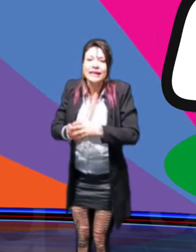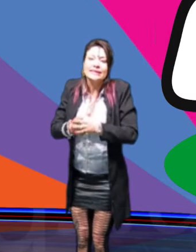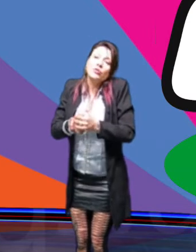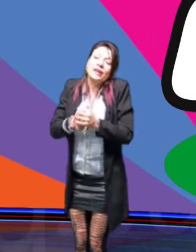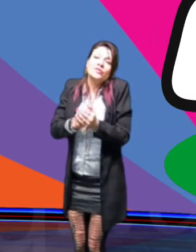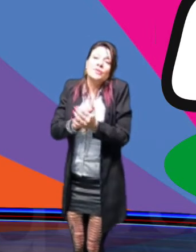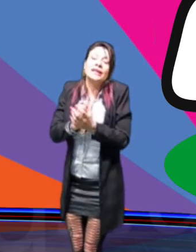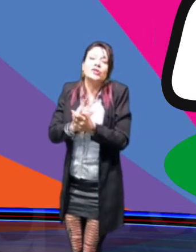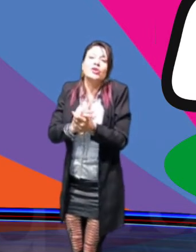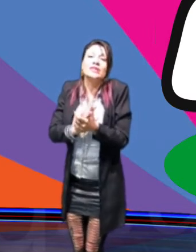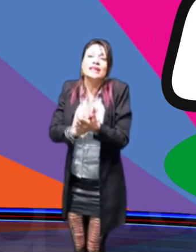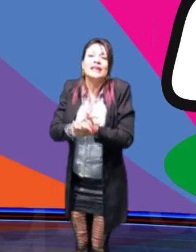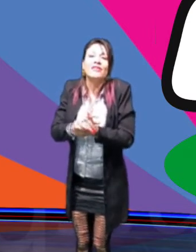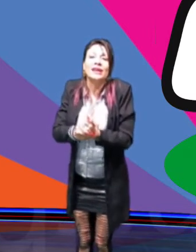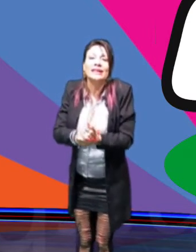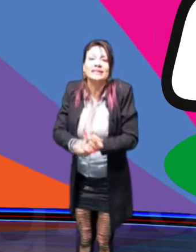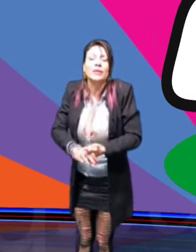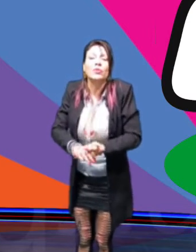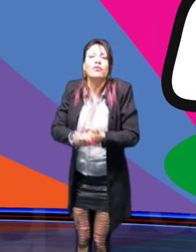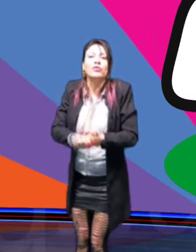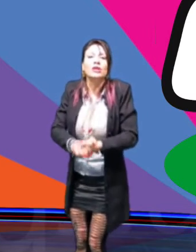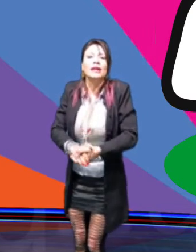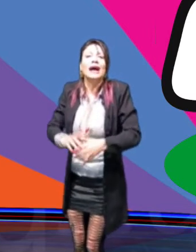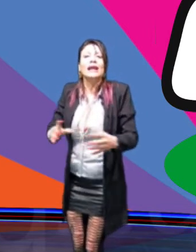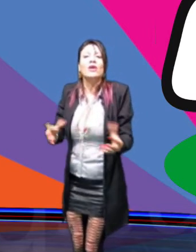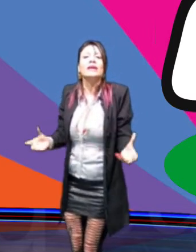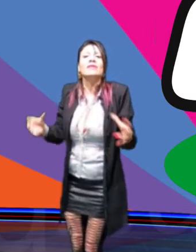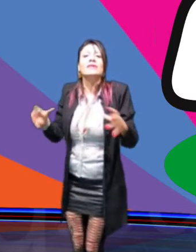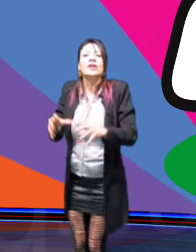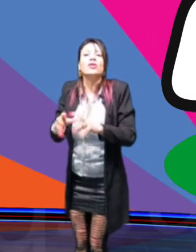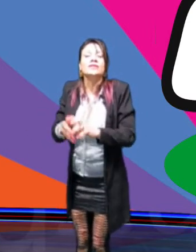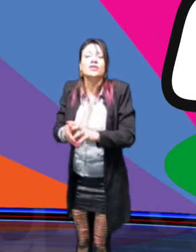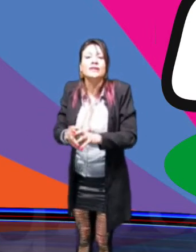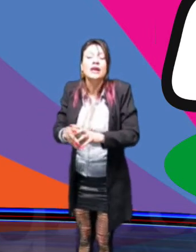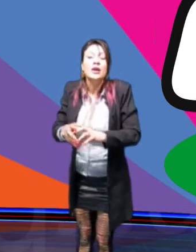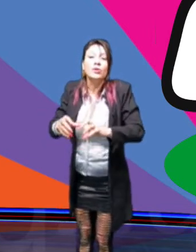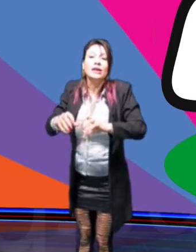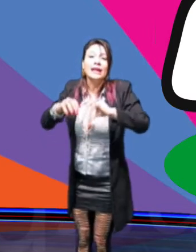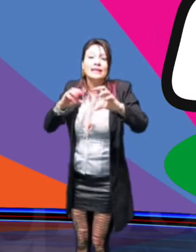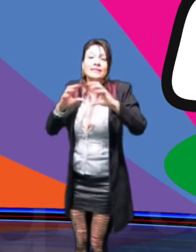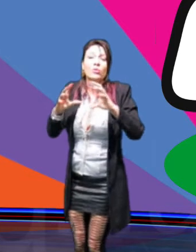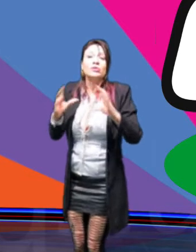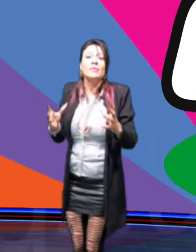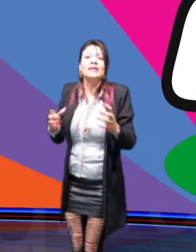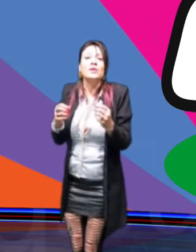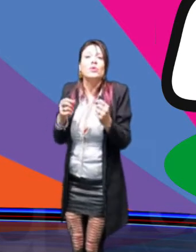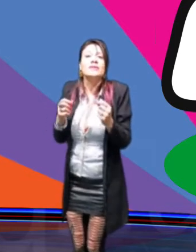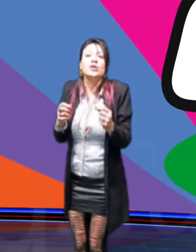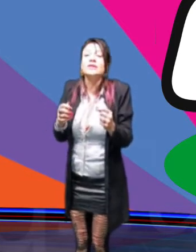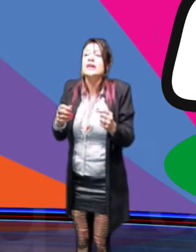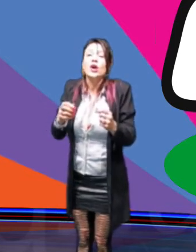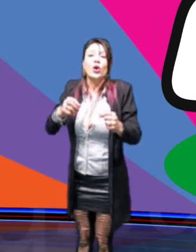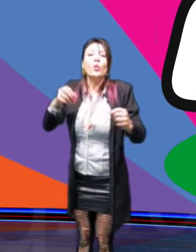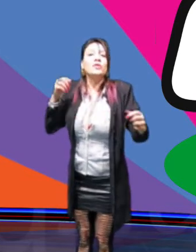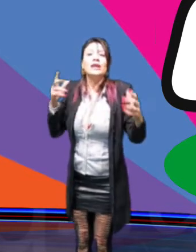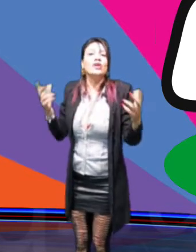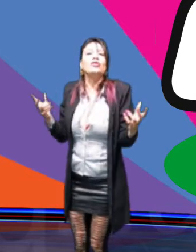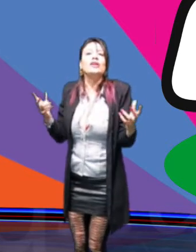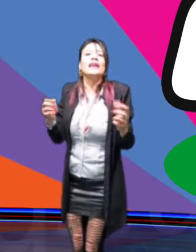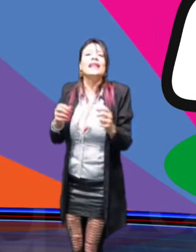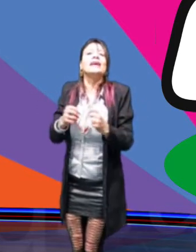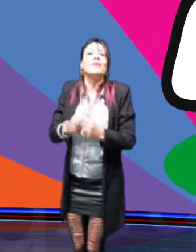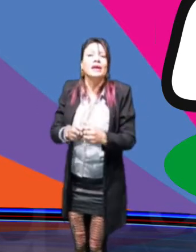Según Mauricio Macri, entonces, Cristina Fernández está muy confundida a la hora de establecer conexiones porque realiza justamente vinculaciones con cuestiones que no